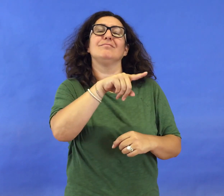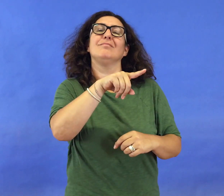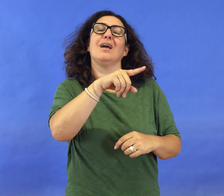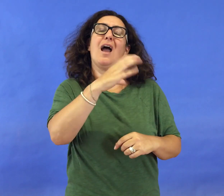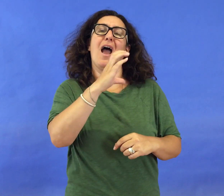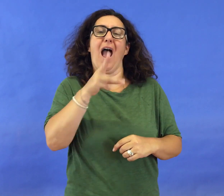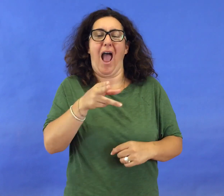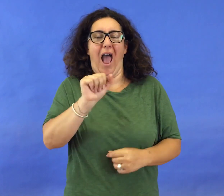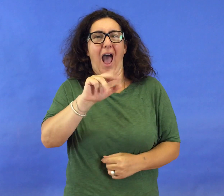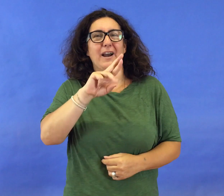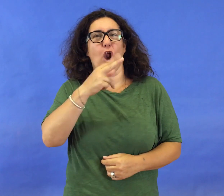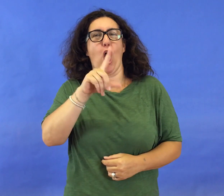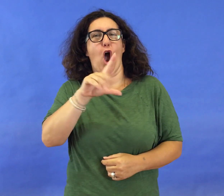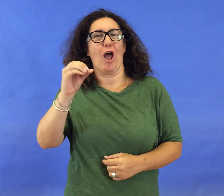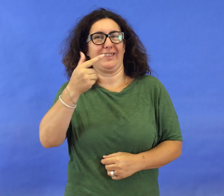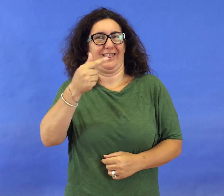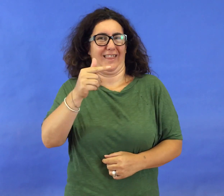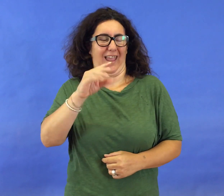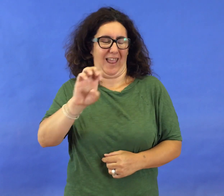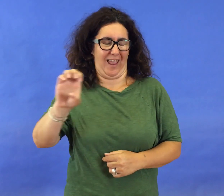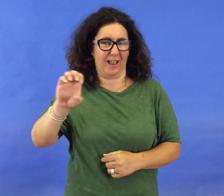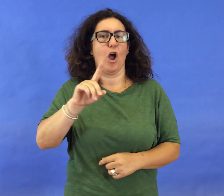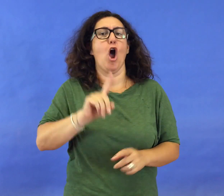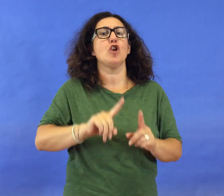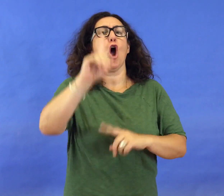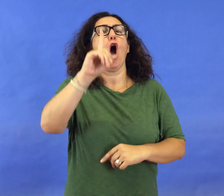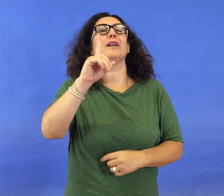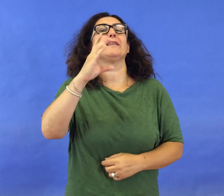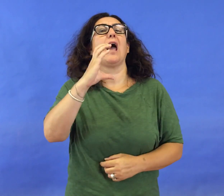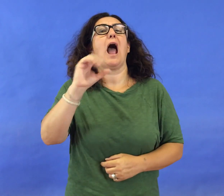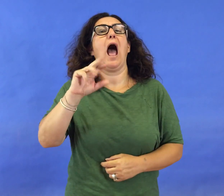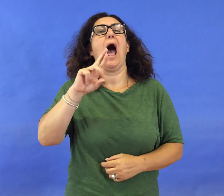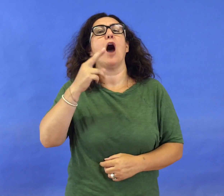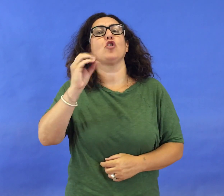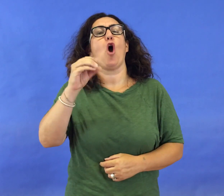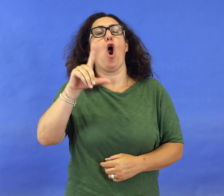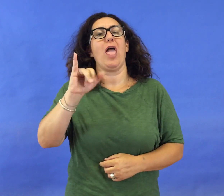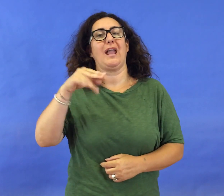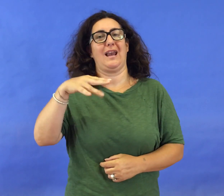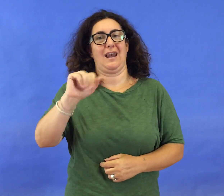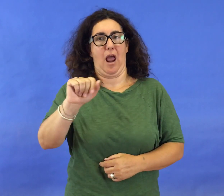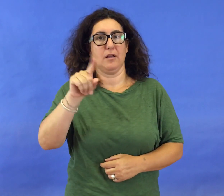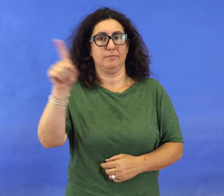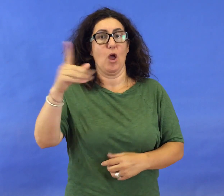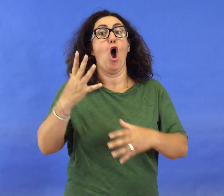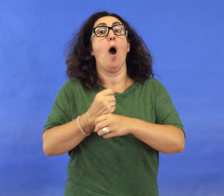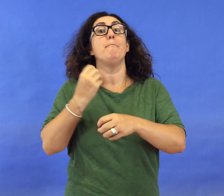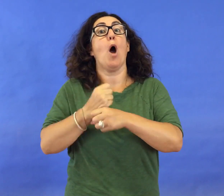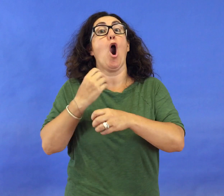Un poliziotto ha tentato di fermare un ragazzo. Daniel Cain, Eris.